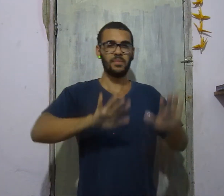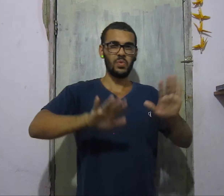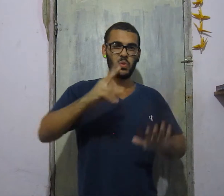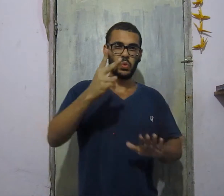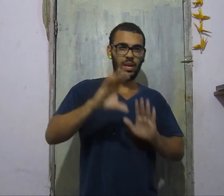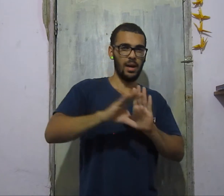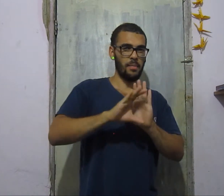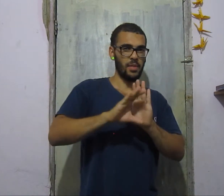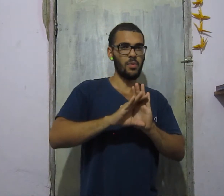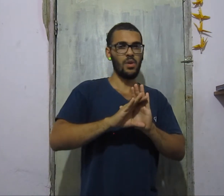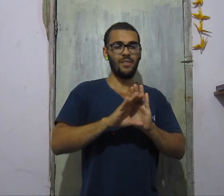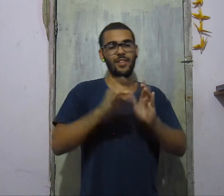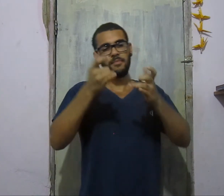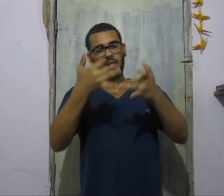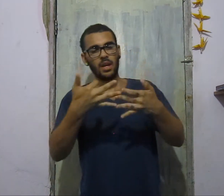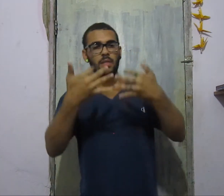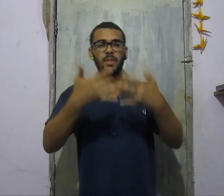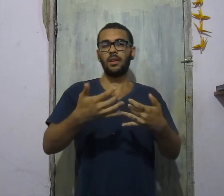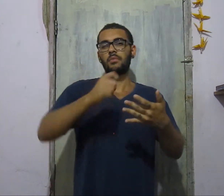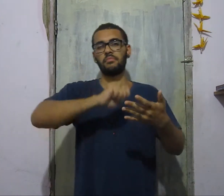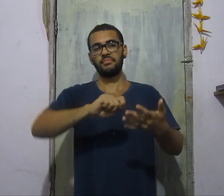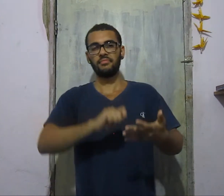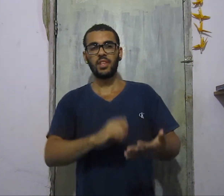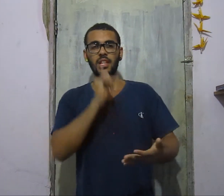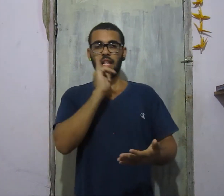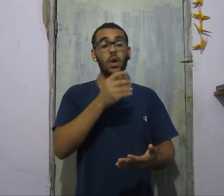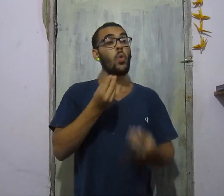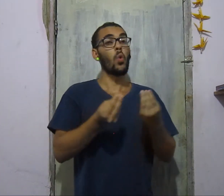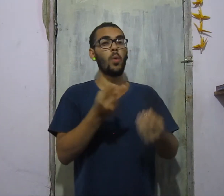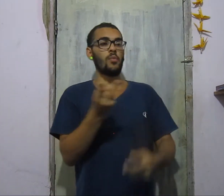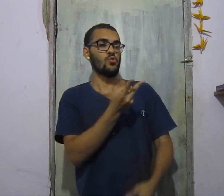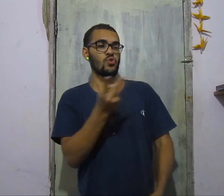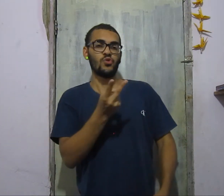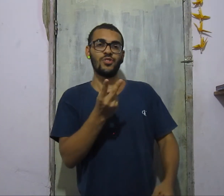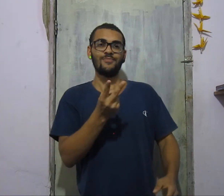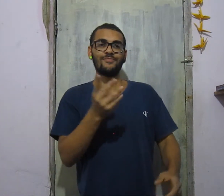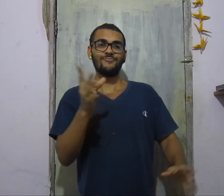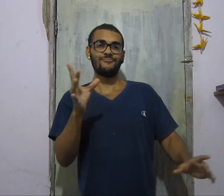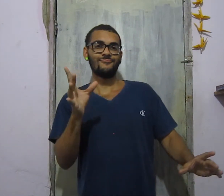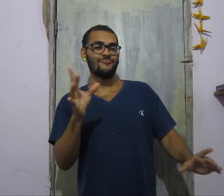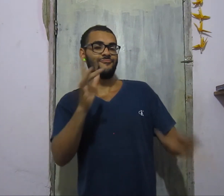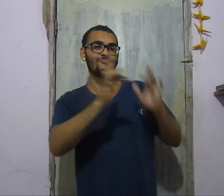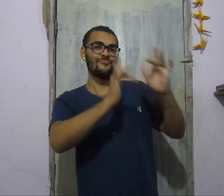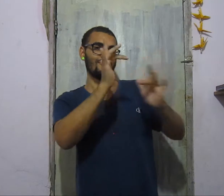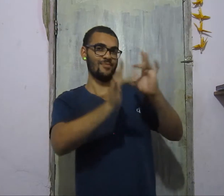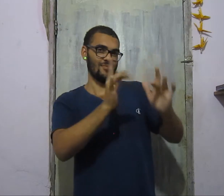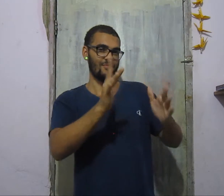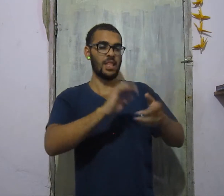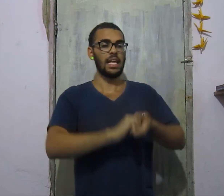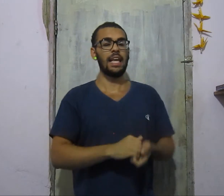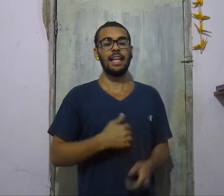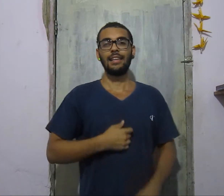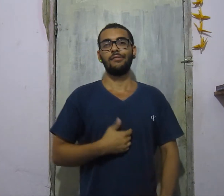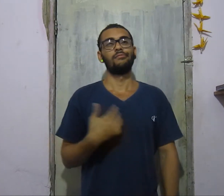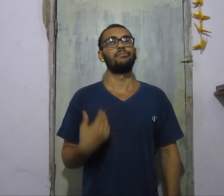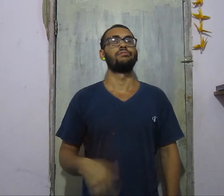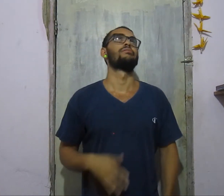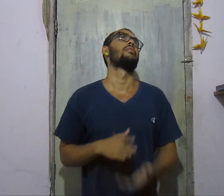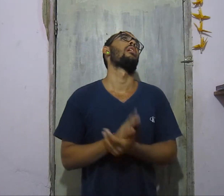se altera totalmente. E aí o capítulo vai explicando como que é essa relação dos dois, como os dois ficam juntos, e